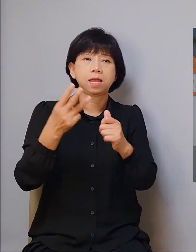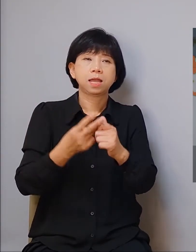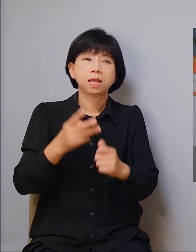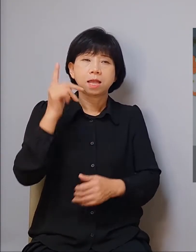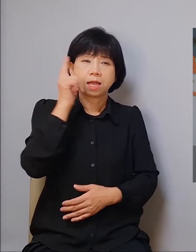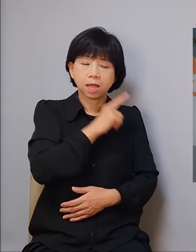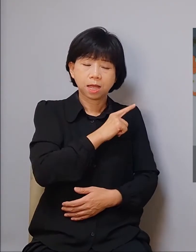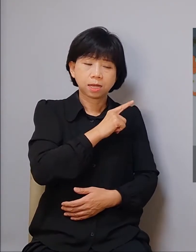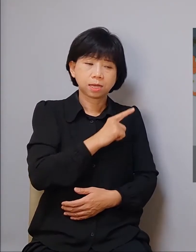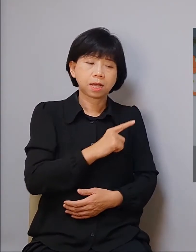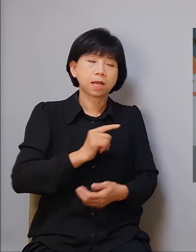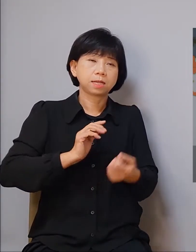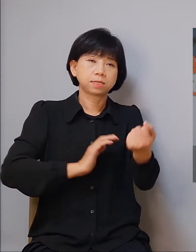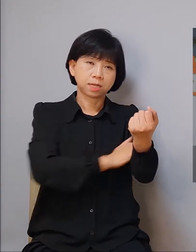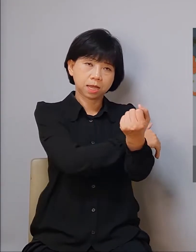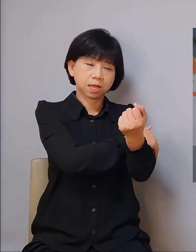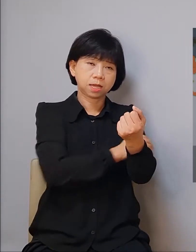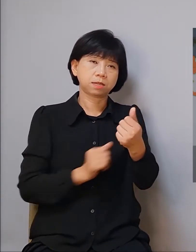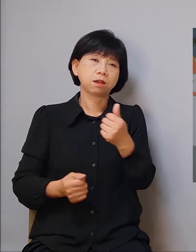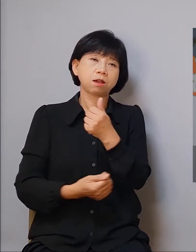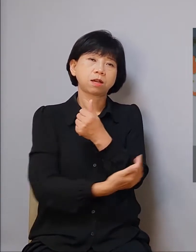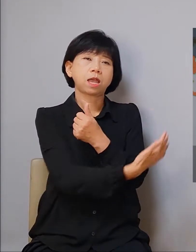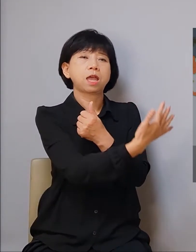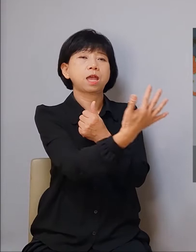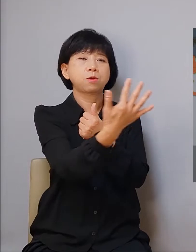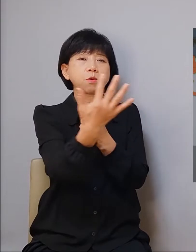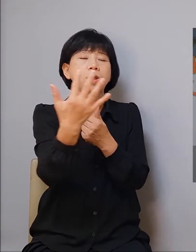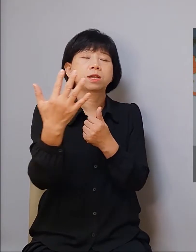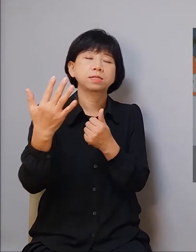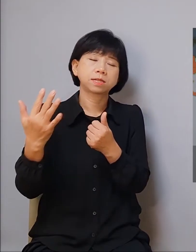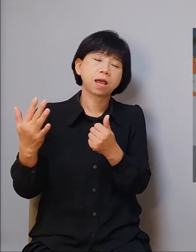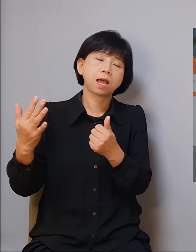얻으리라. 악한 세력